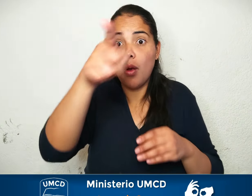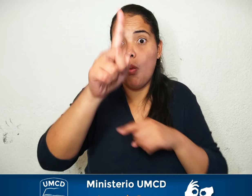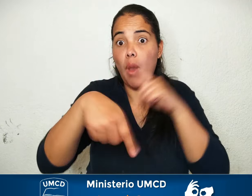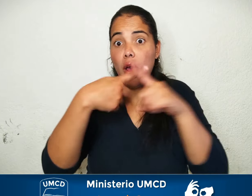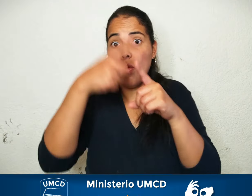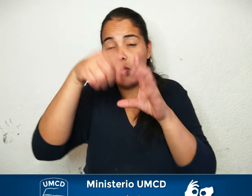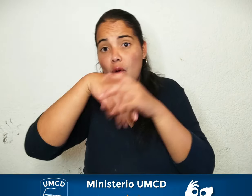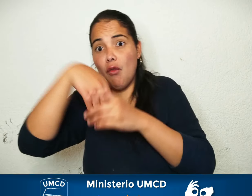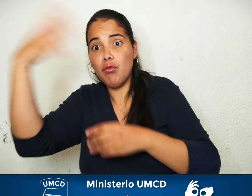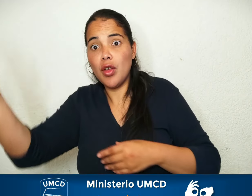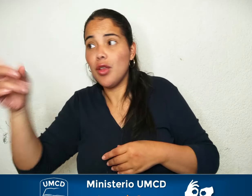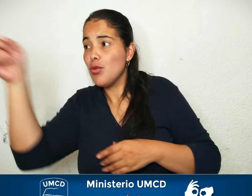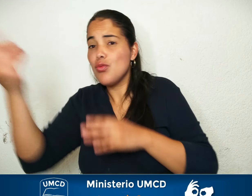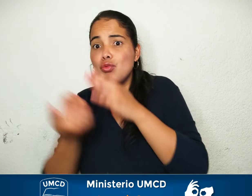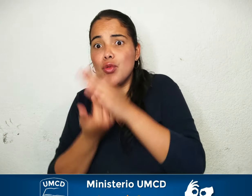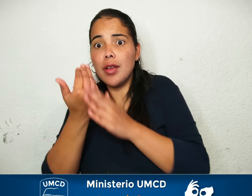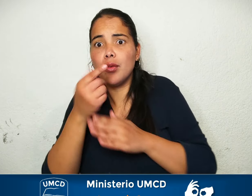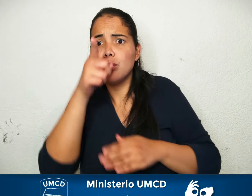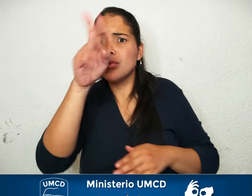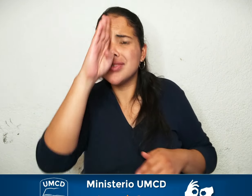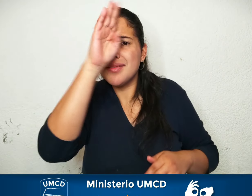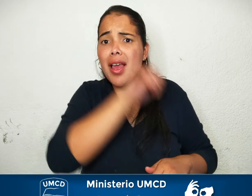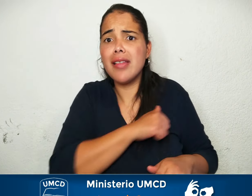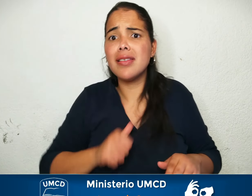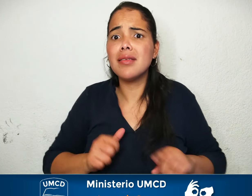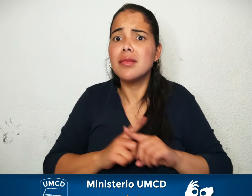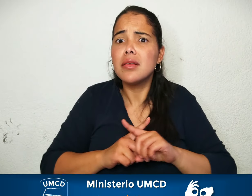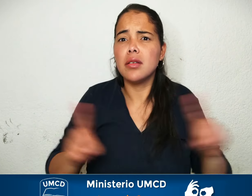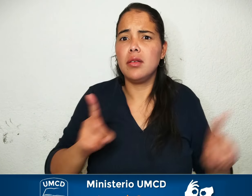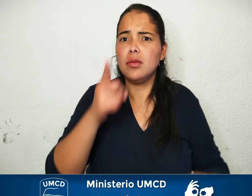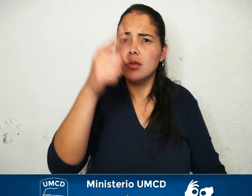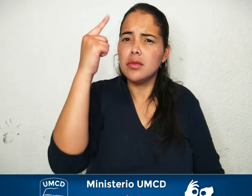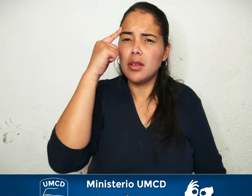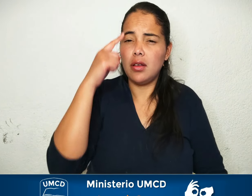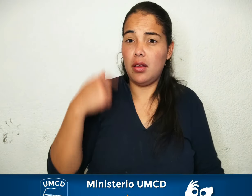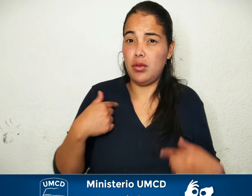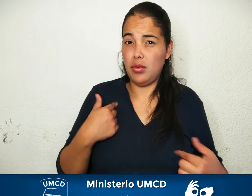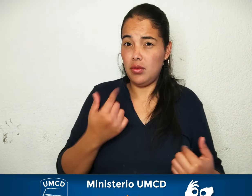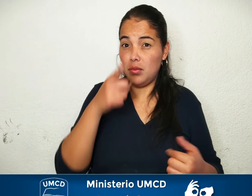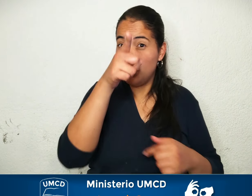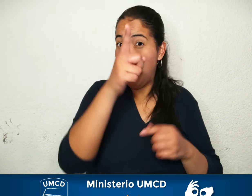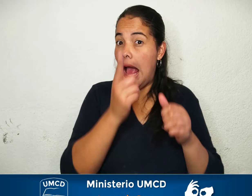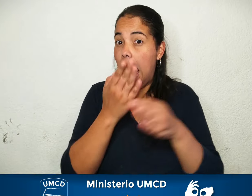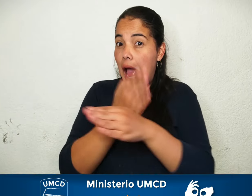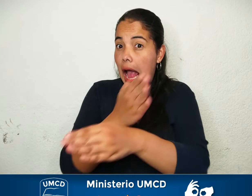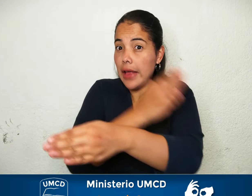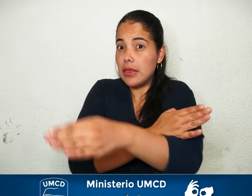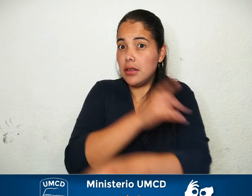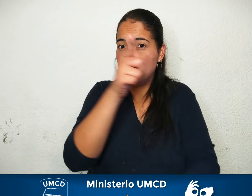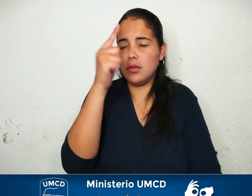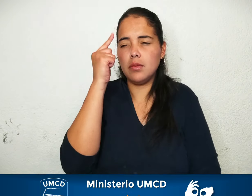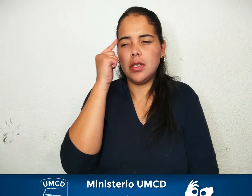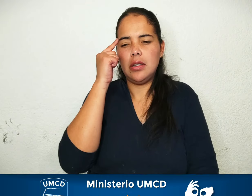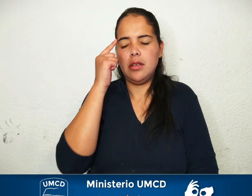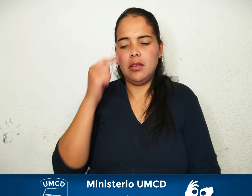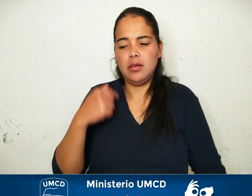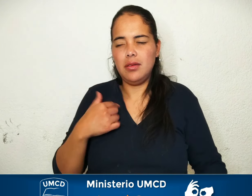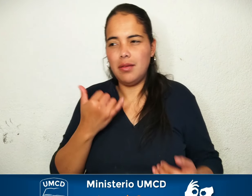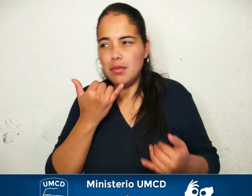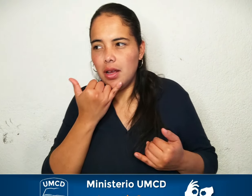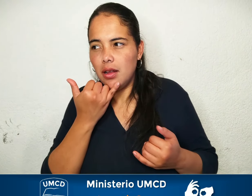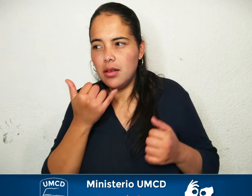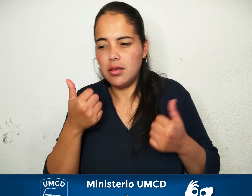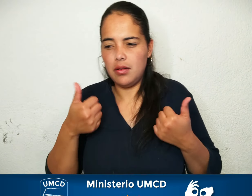otro hermano que tal vez está recién conociendo al Señor, mire si lo que usted va a hacer no le hace daño a